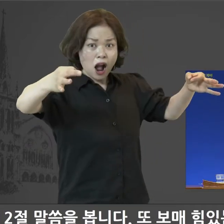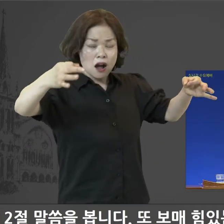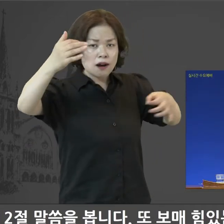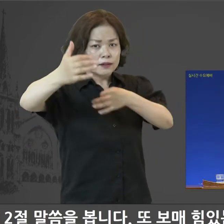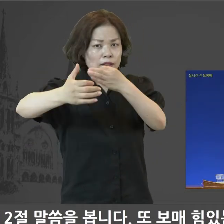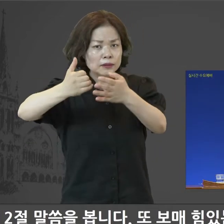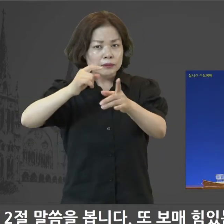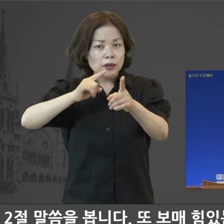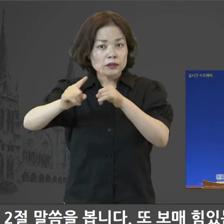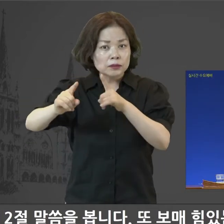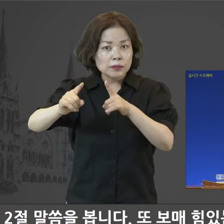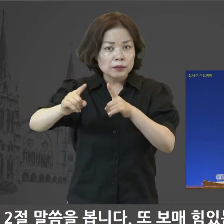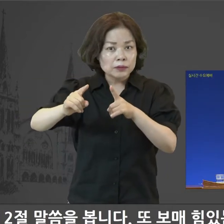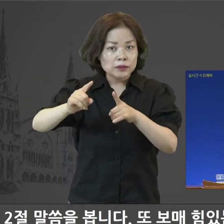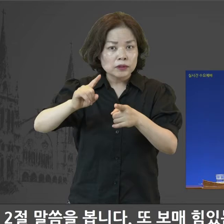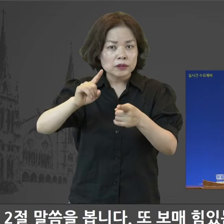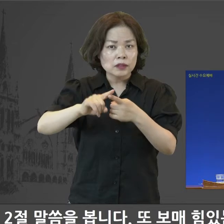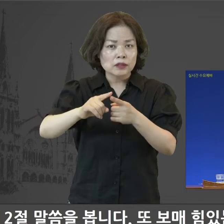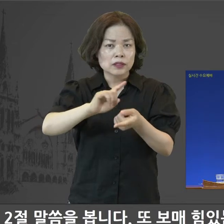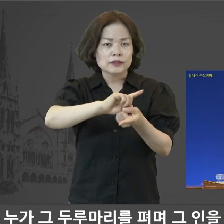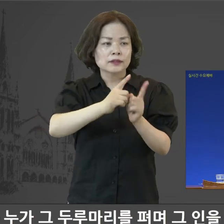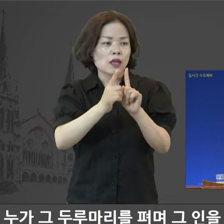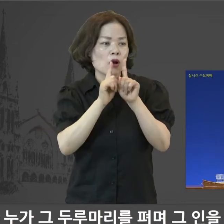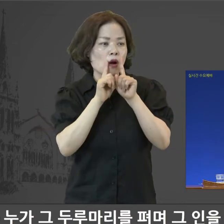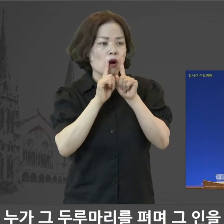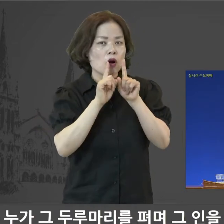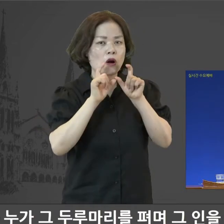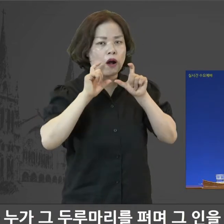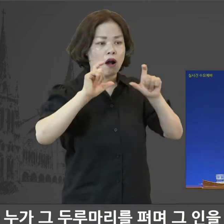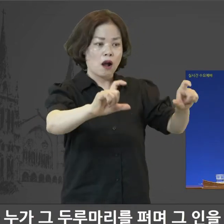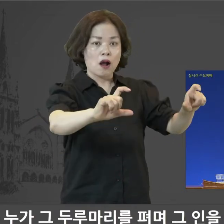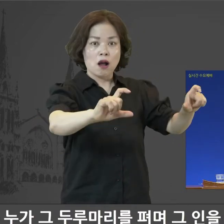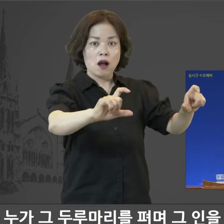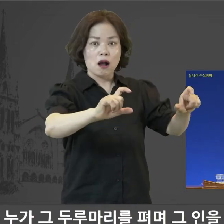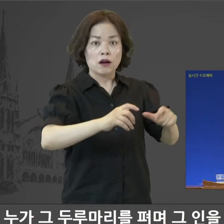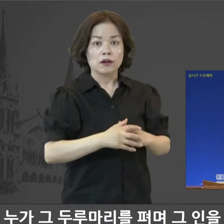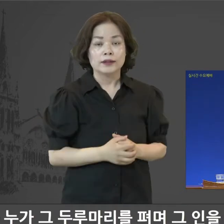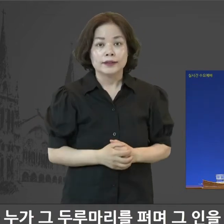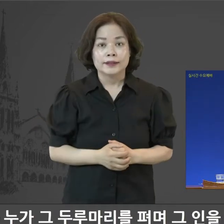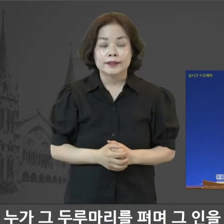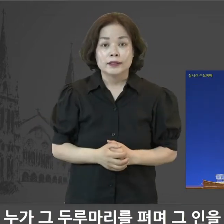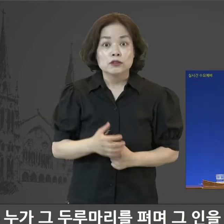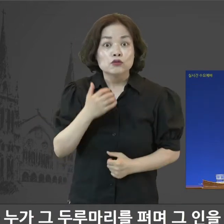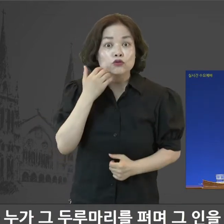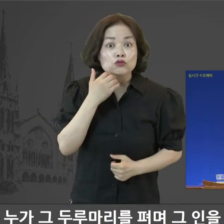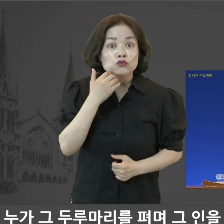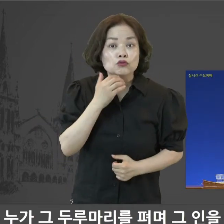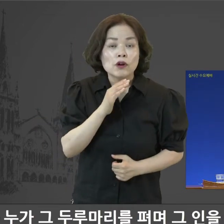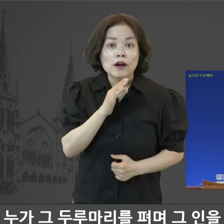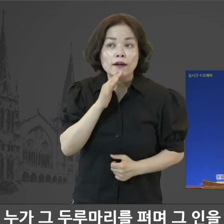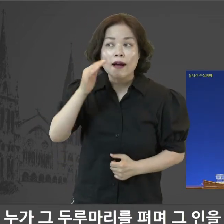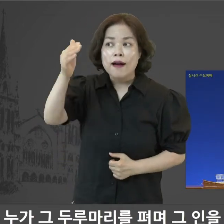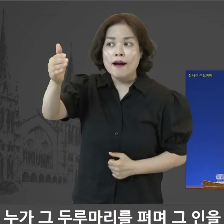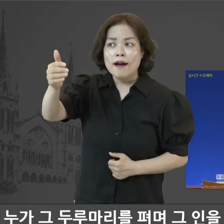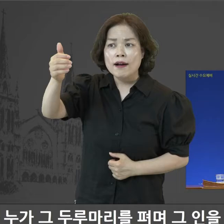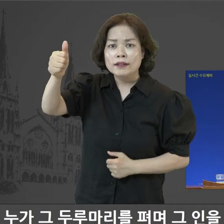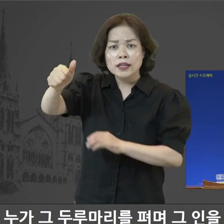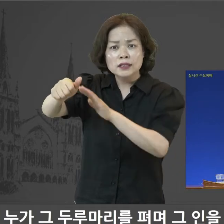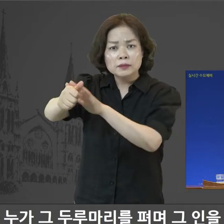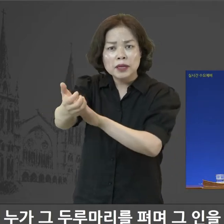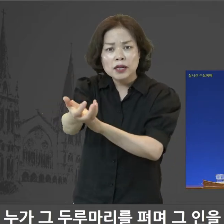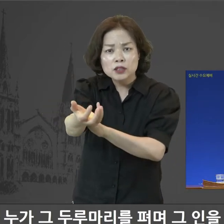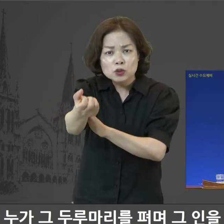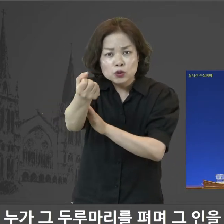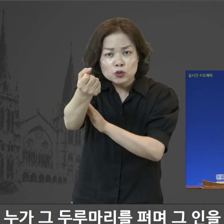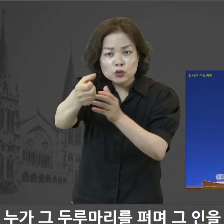하나님의 말씀을 대언하며 선포합니다. 누가 과연 하나님의 손에 들려